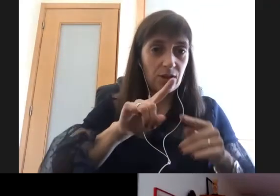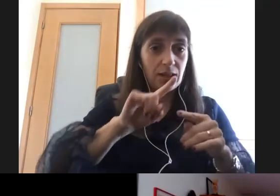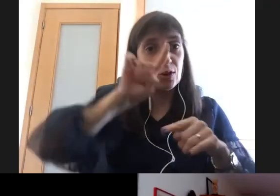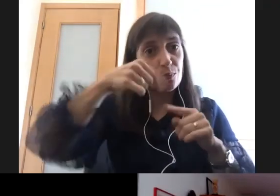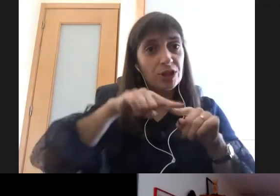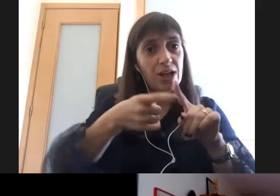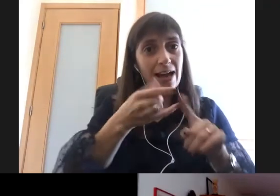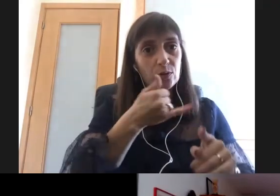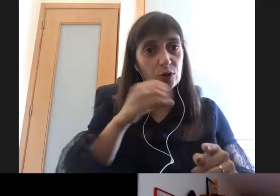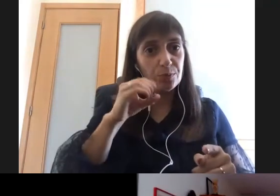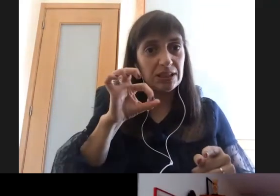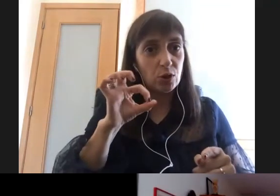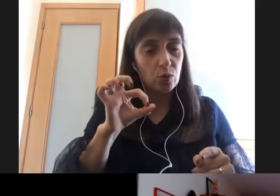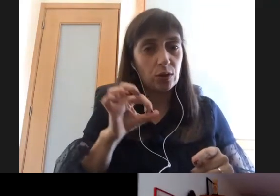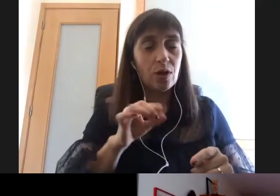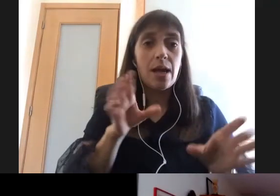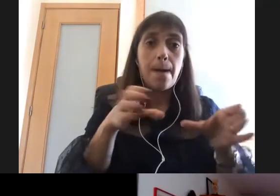e é um partido liberal conservador